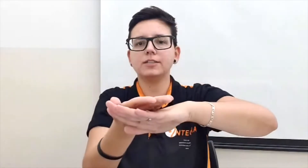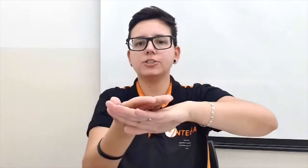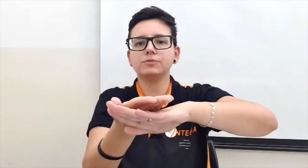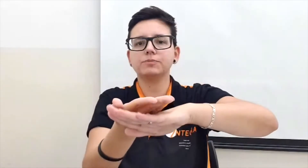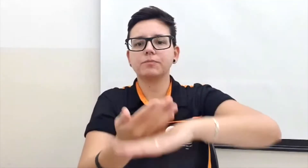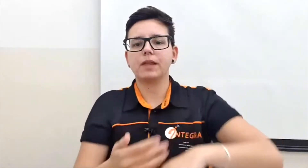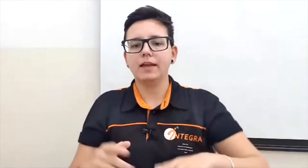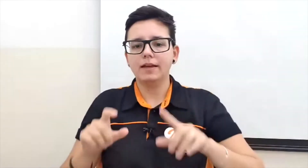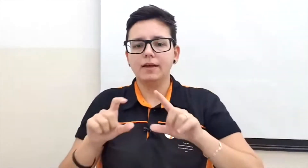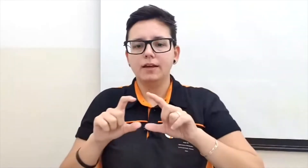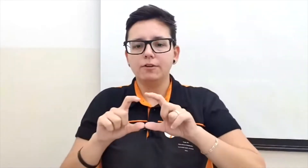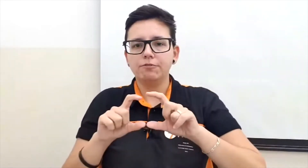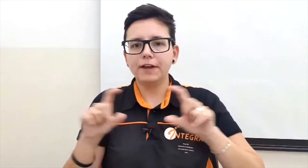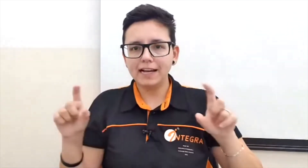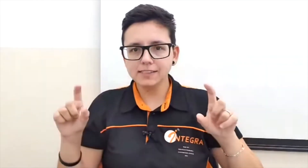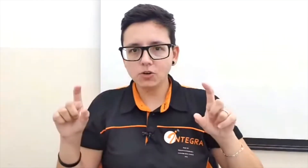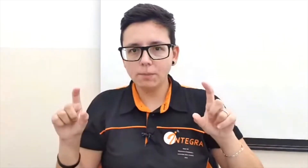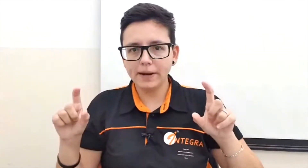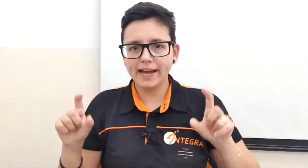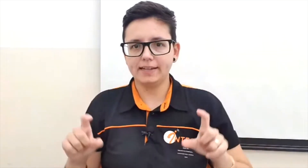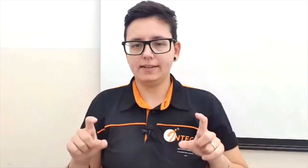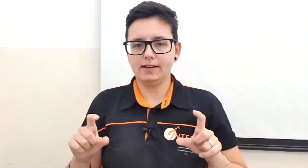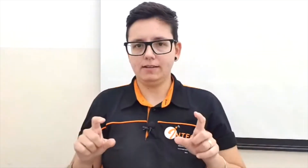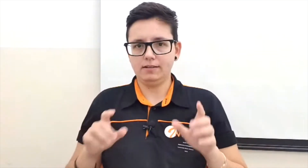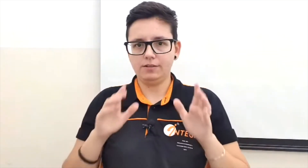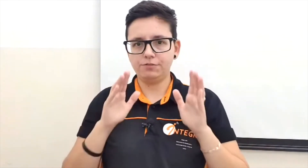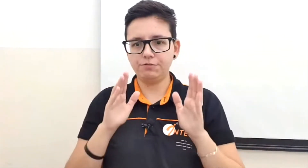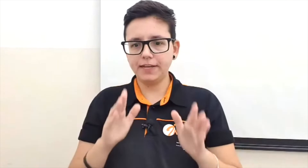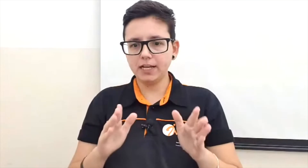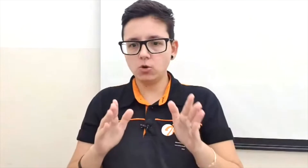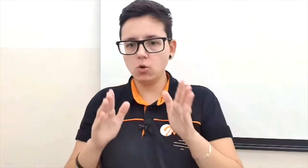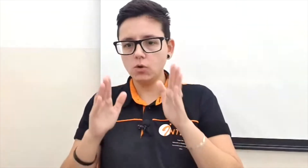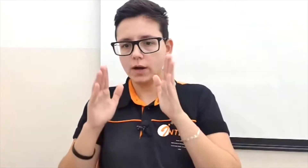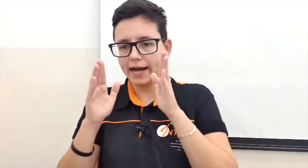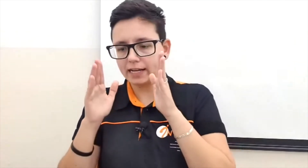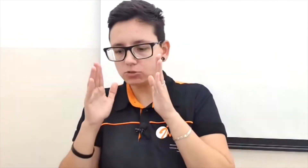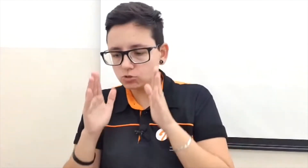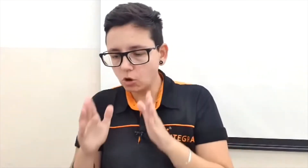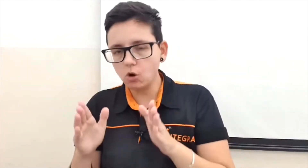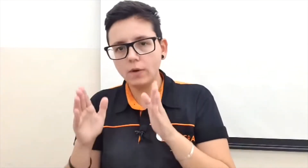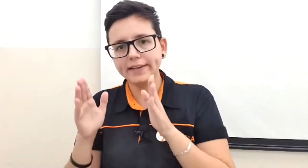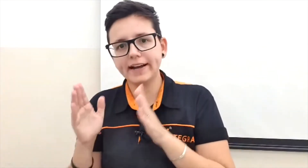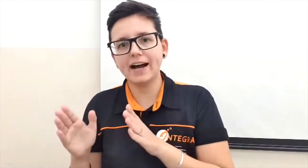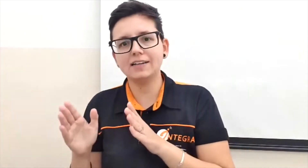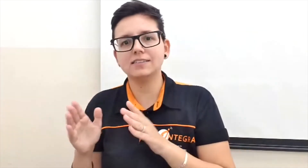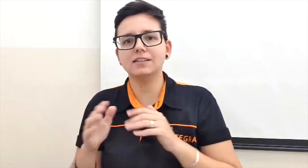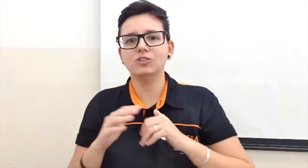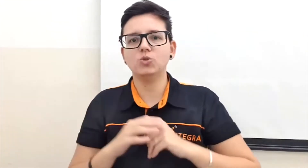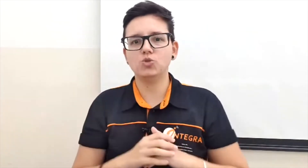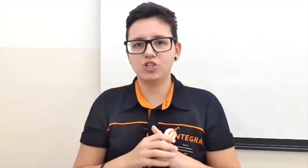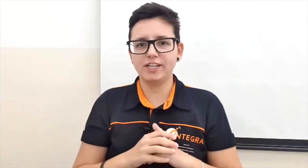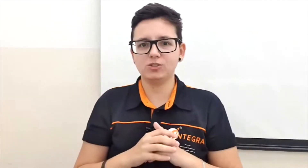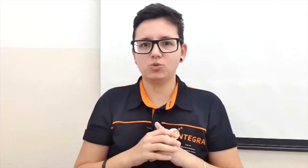bate. Frase completa. Fico à toa em casa o dia